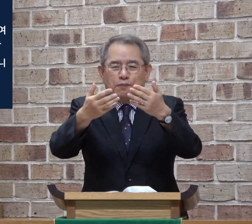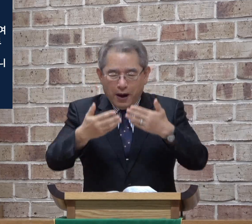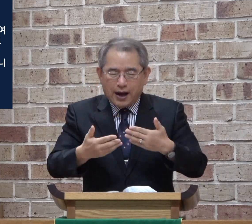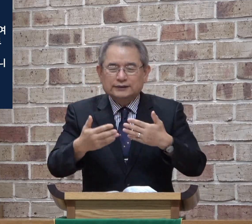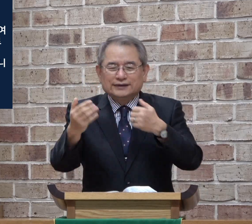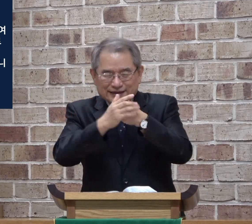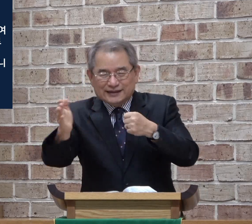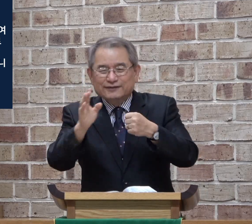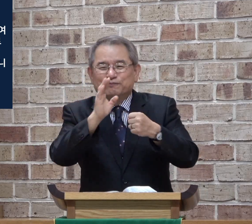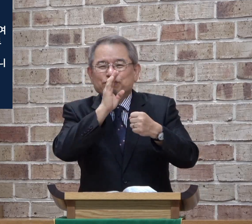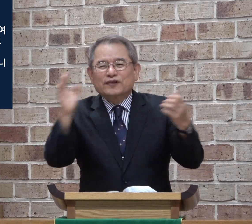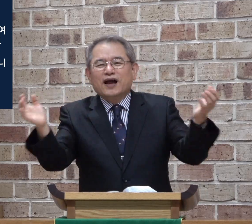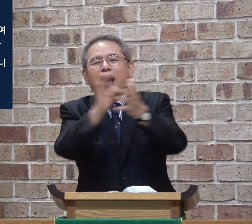받으리니. 아멘.